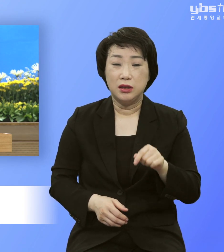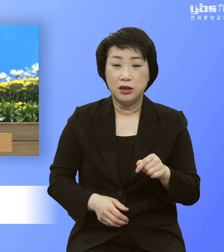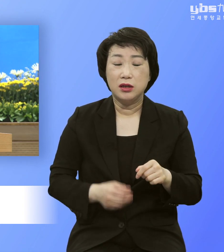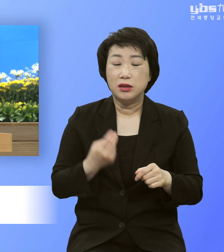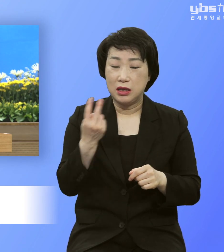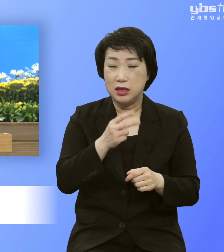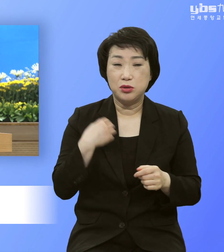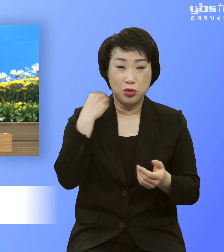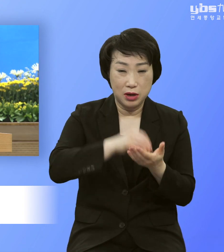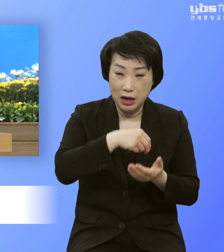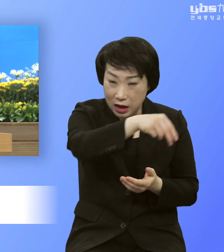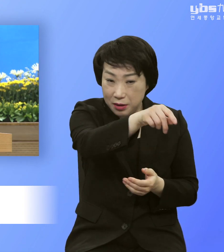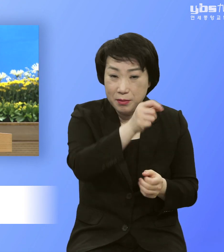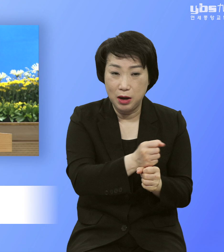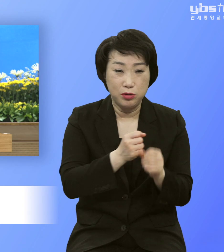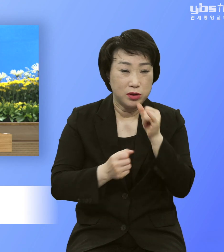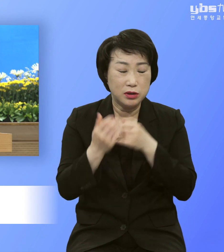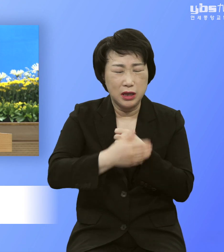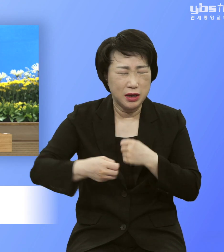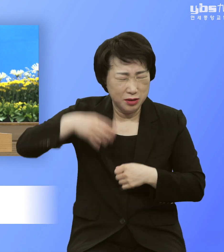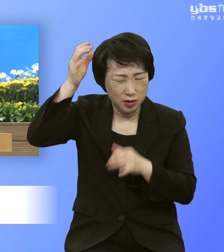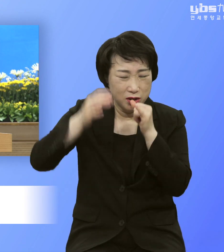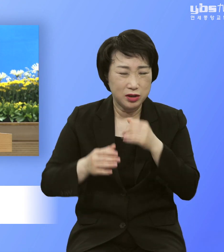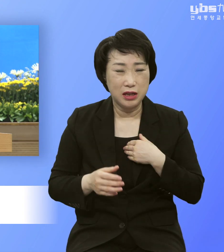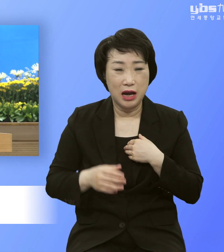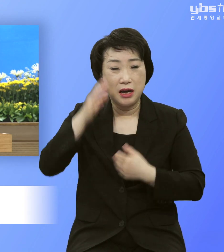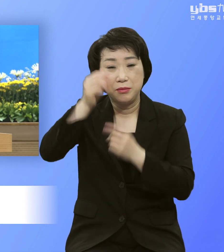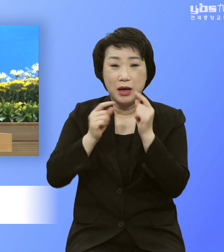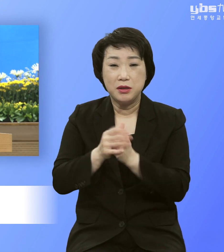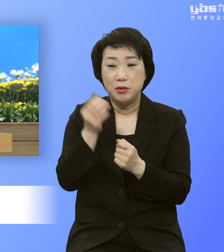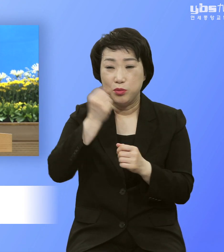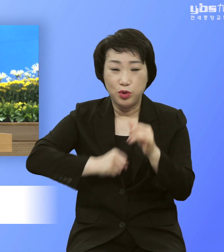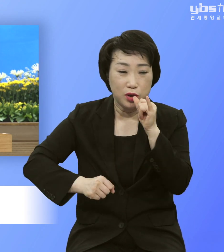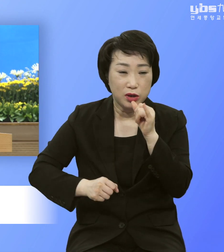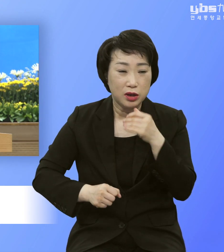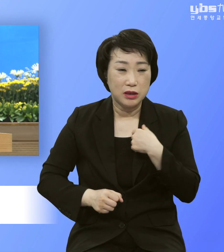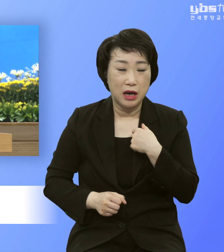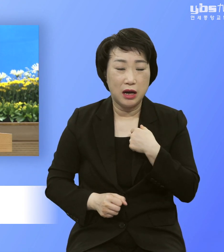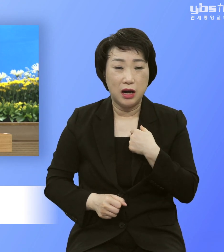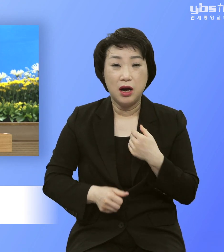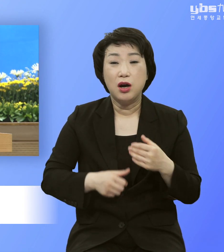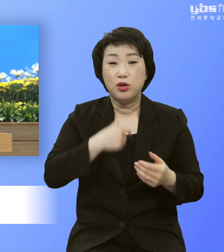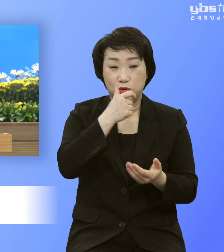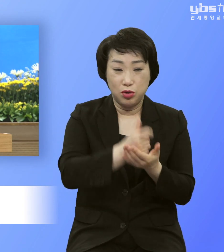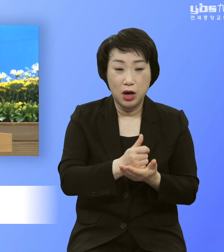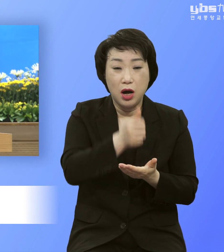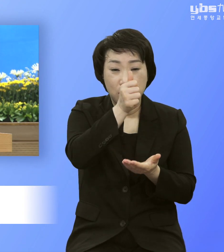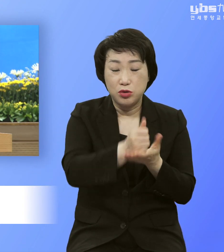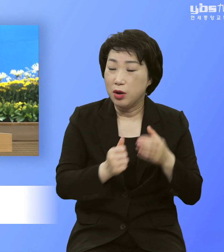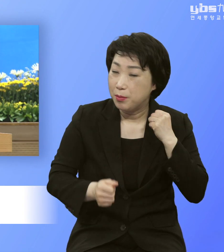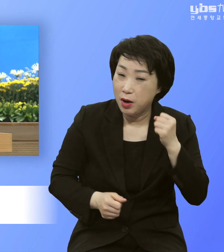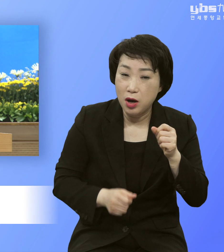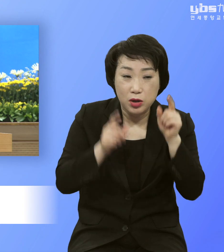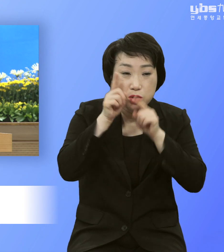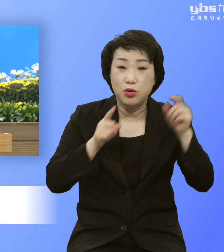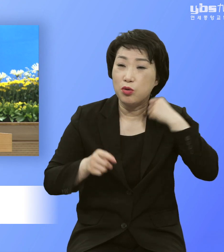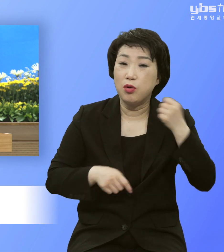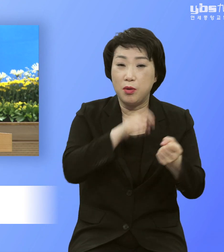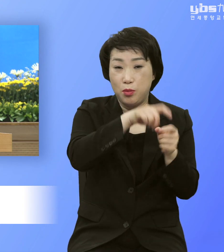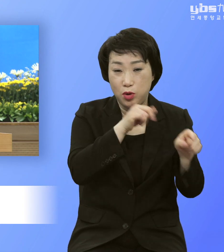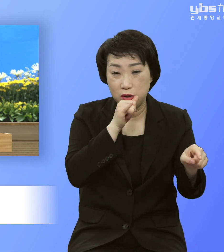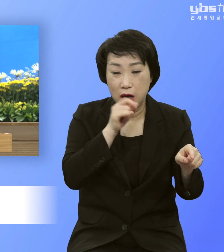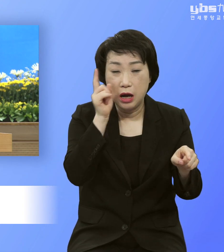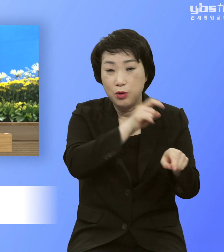죄로 다시금 돌아가게 만들면서 은혜를 잊어버린 자요, 하나님 말씀에 불순종하는 자요, 속아서 죄에 매여서 지옥으로 끌고 가로